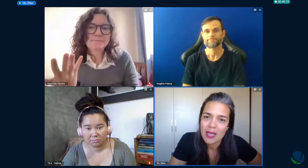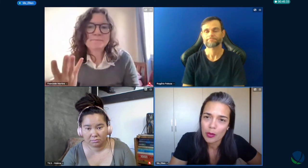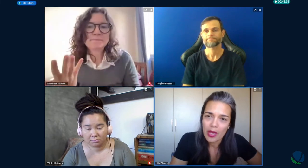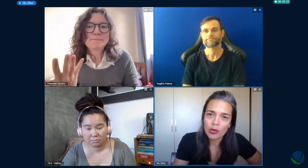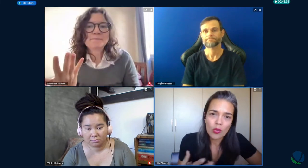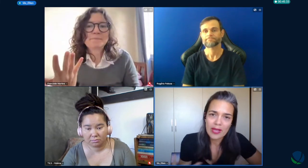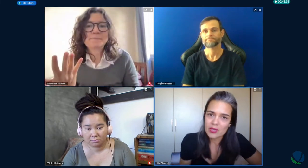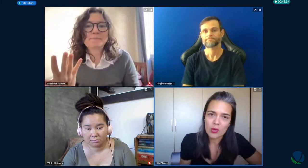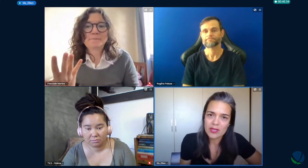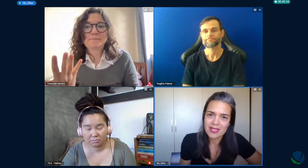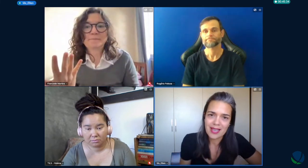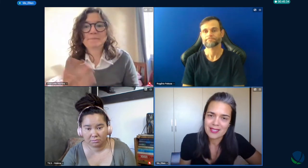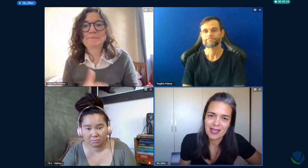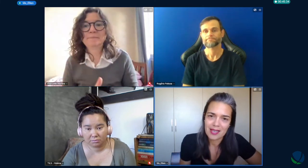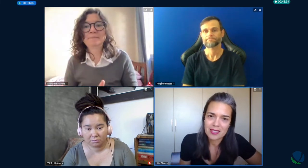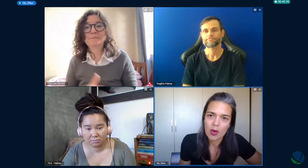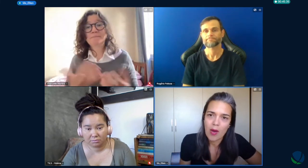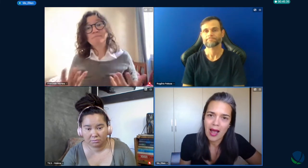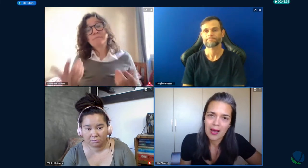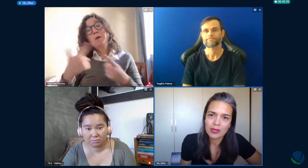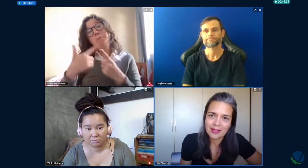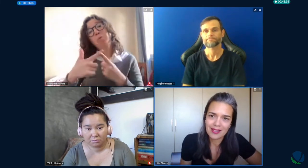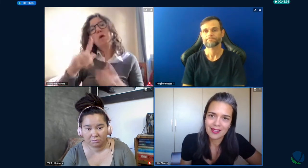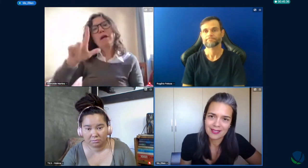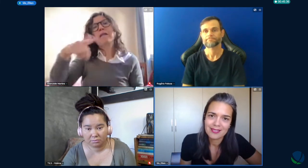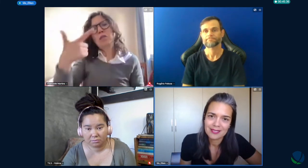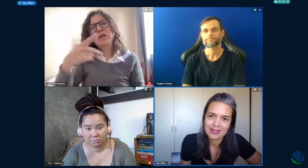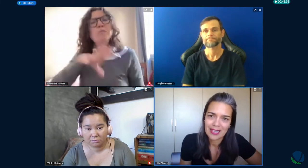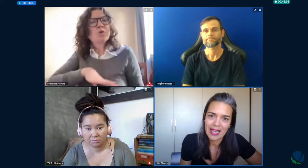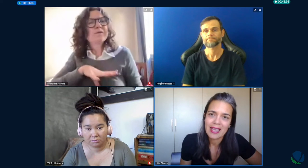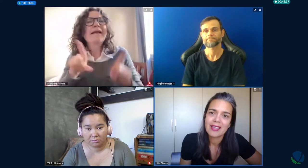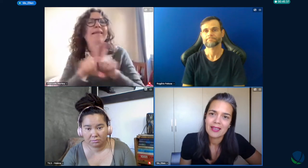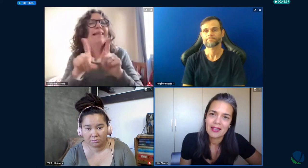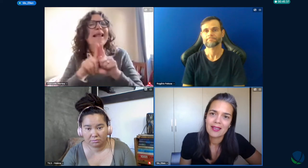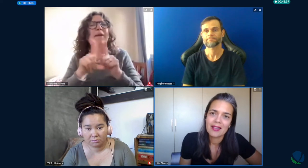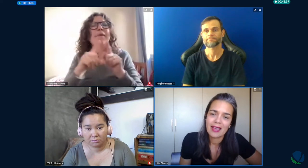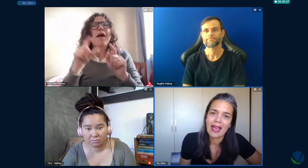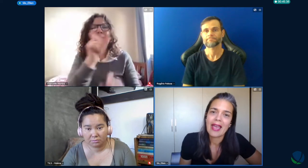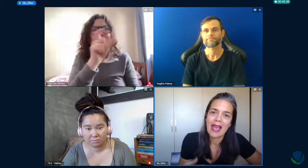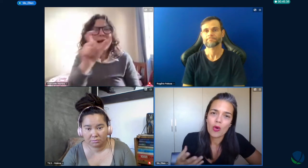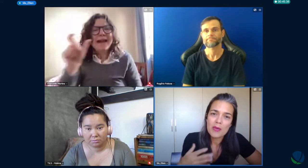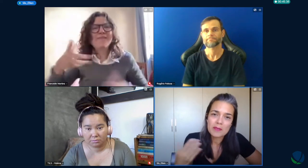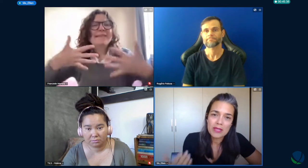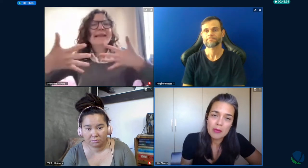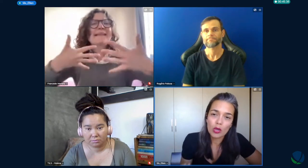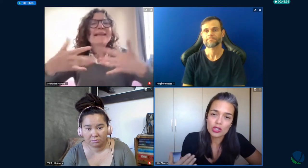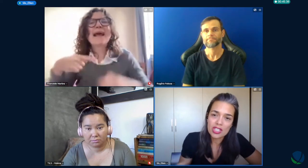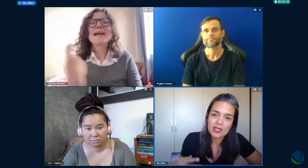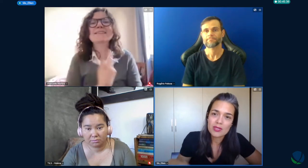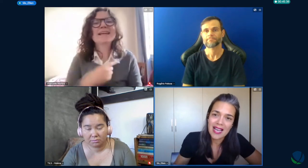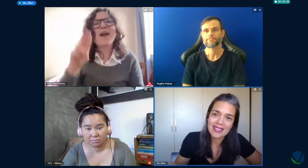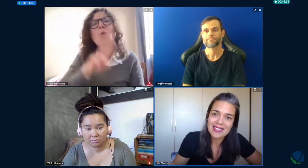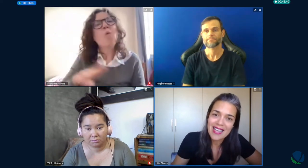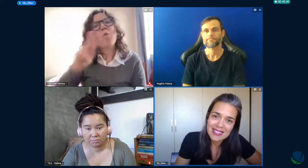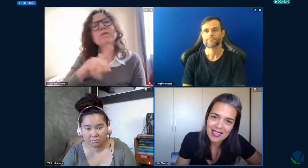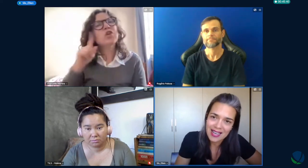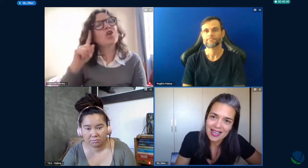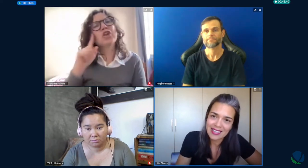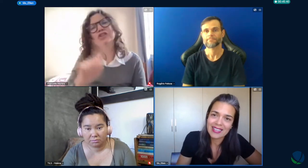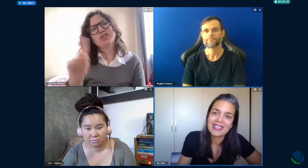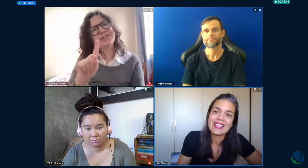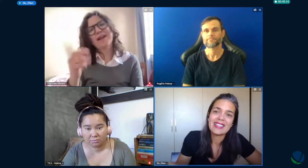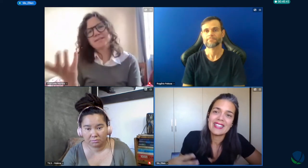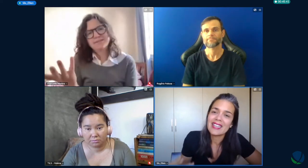Porque, por exemplo, eu não conheço alguns sinais em relação ao DETRAN, né? Algumas terminologias usadas